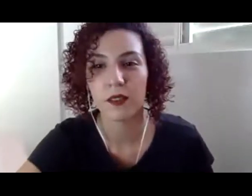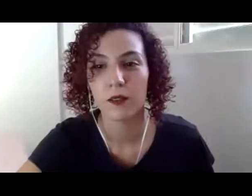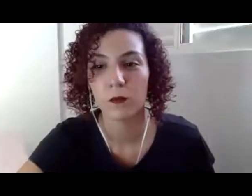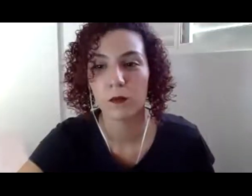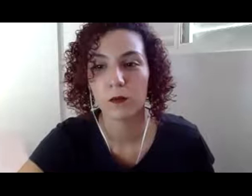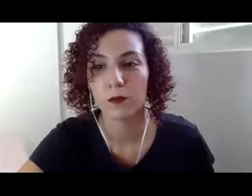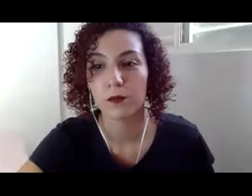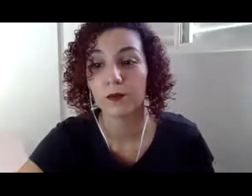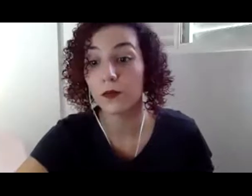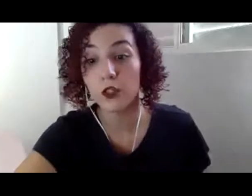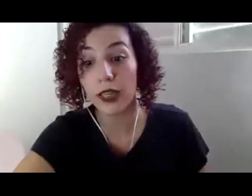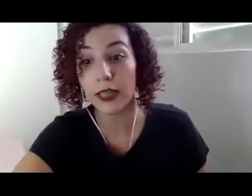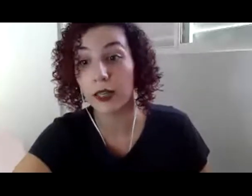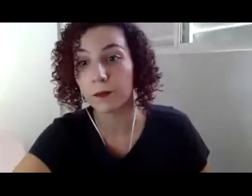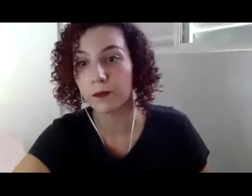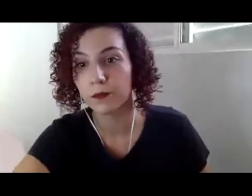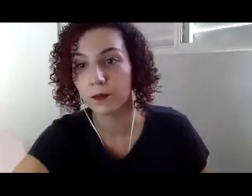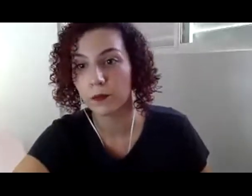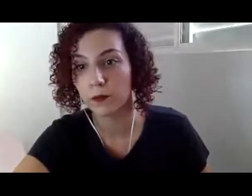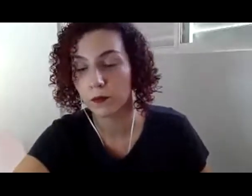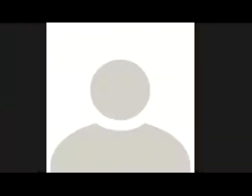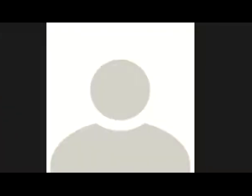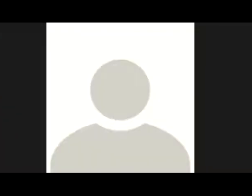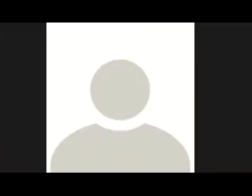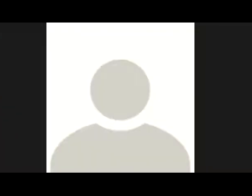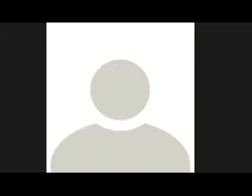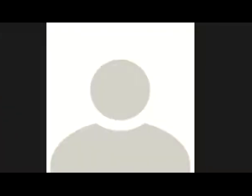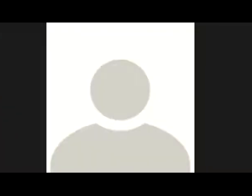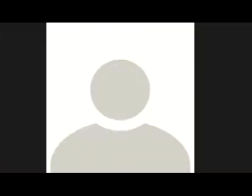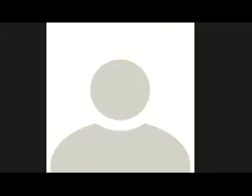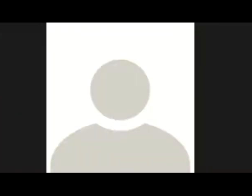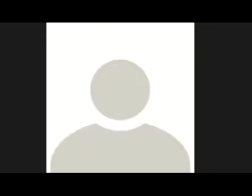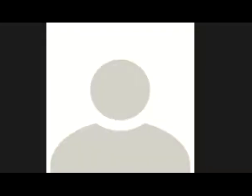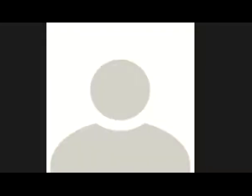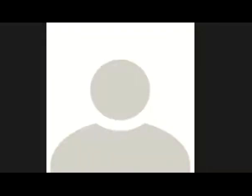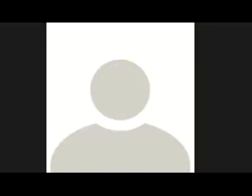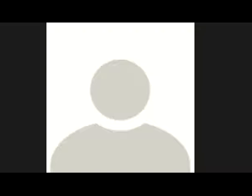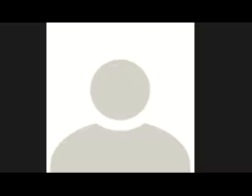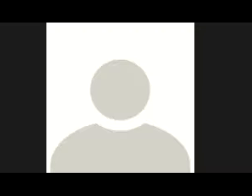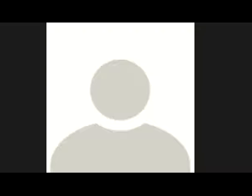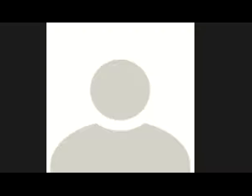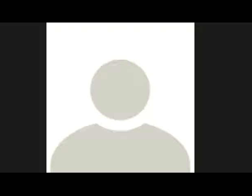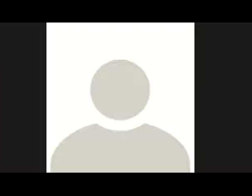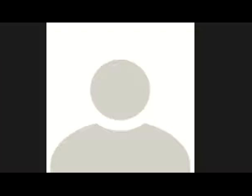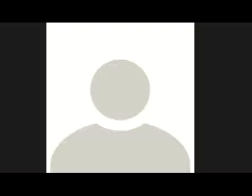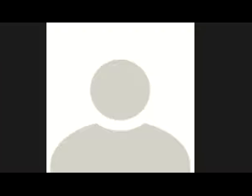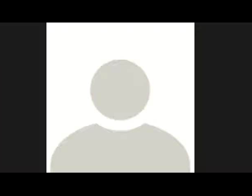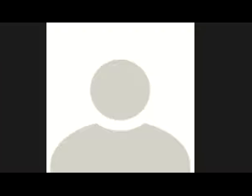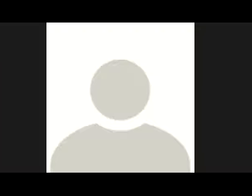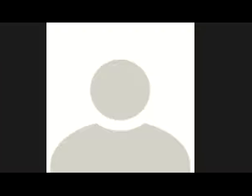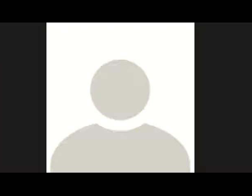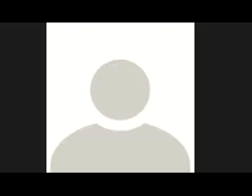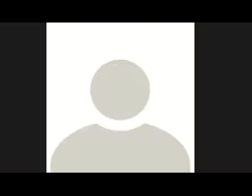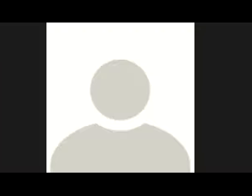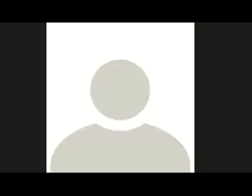Só uma dúvida. Diga! Vocês explicaram, né, que tem como a pessoa ela ser surda, mas